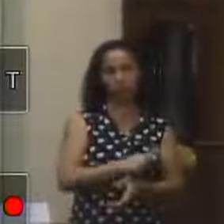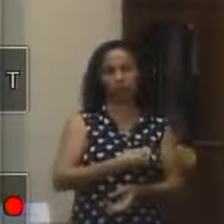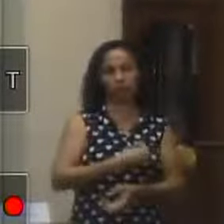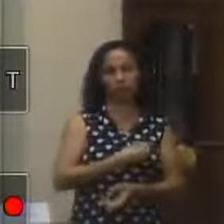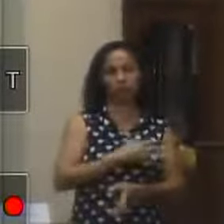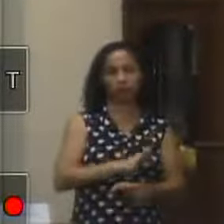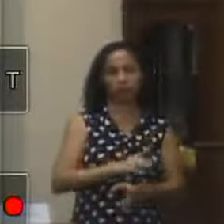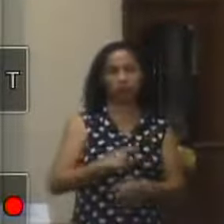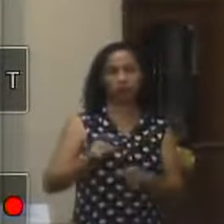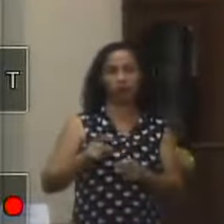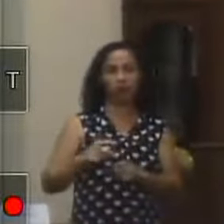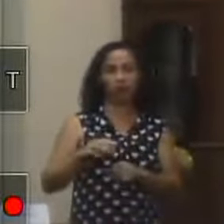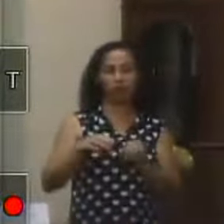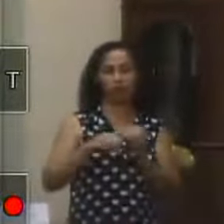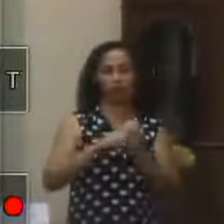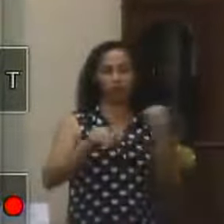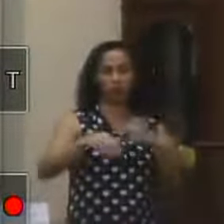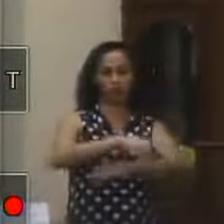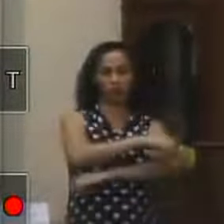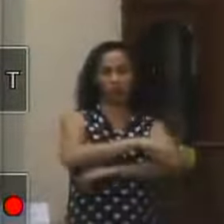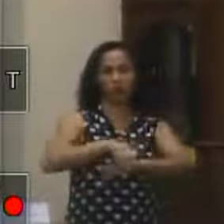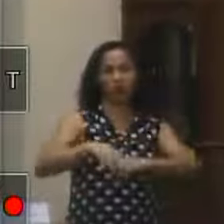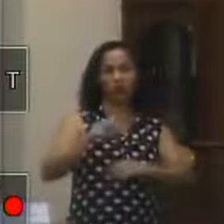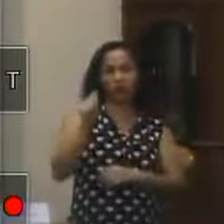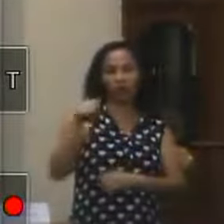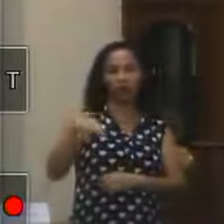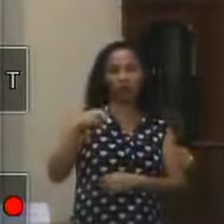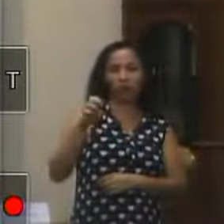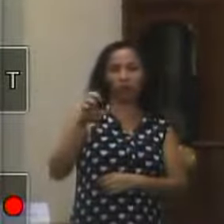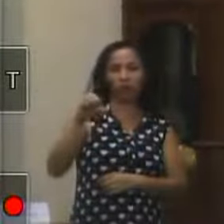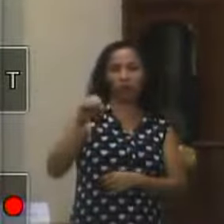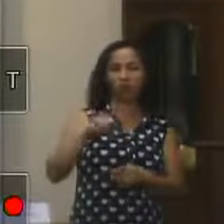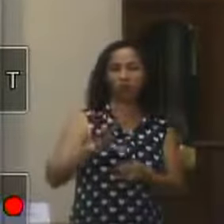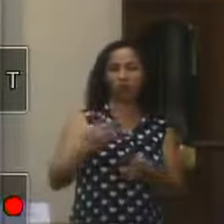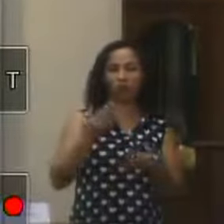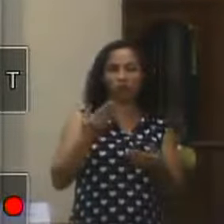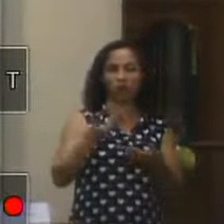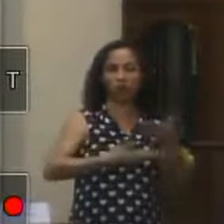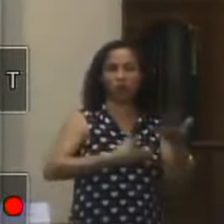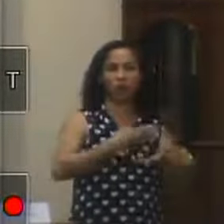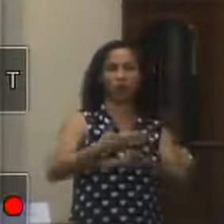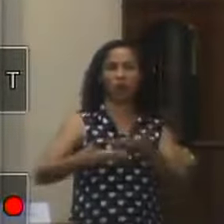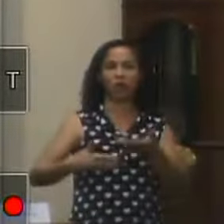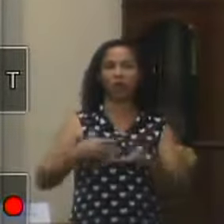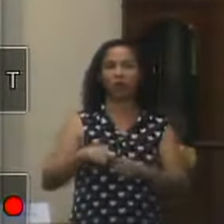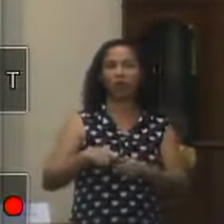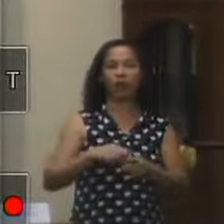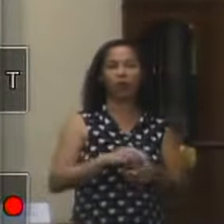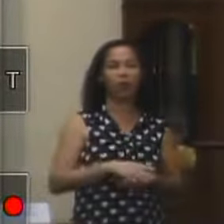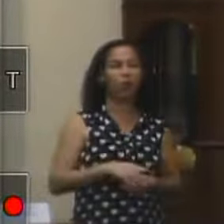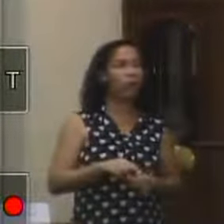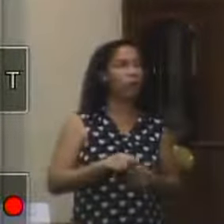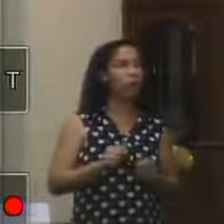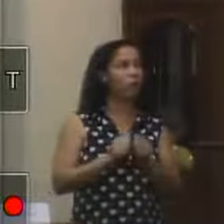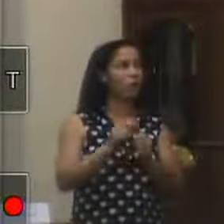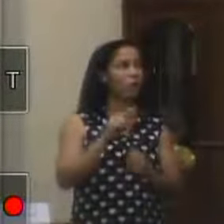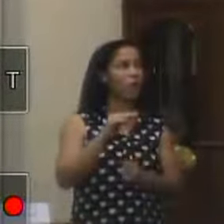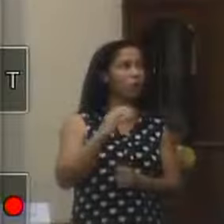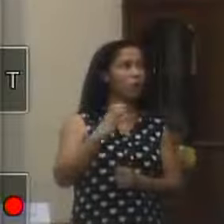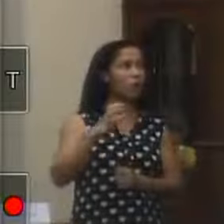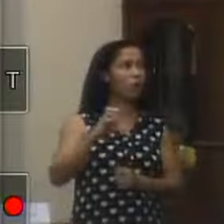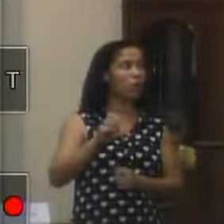já acatou as nossas reivindicações e vai nos atender. E também, junto com o nosso vice-governador, em relação